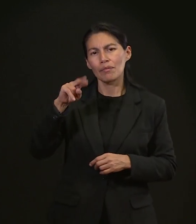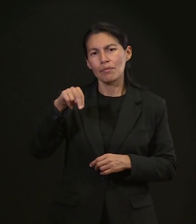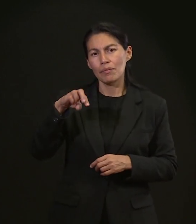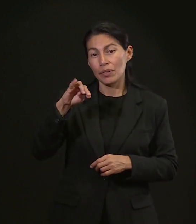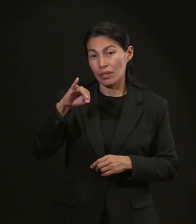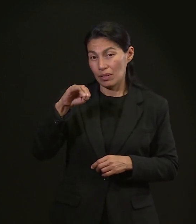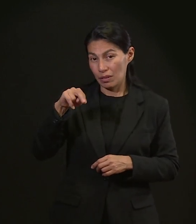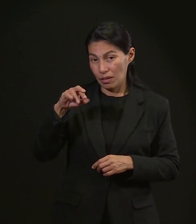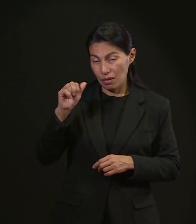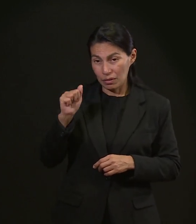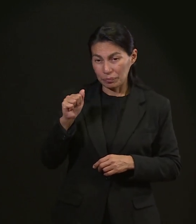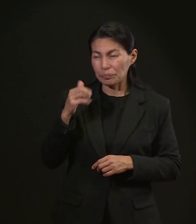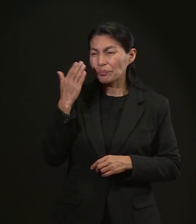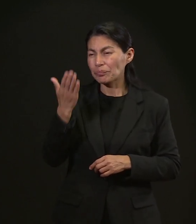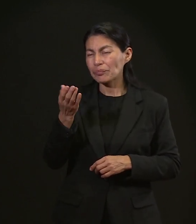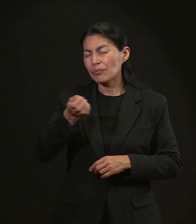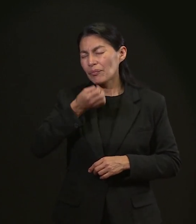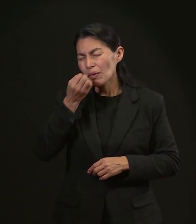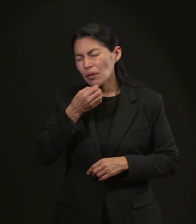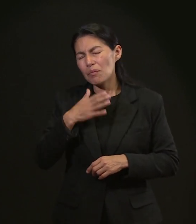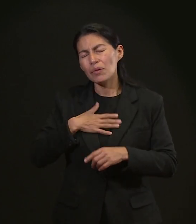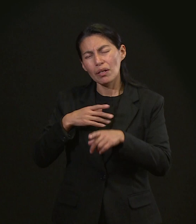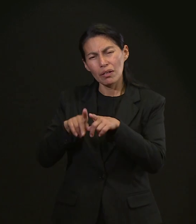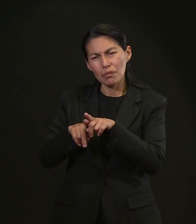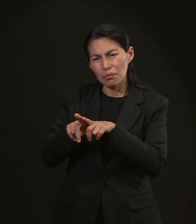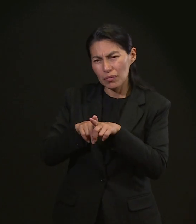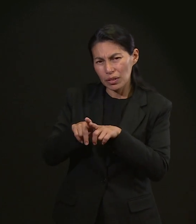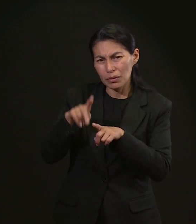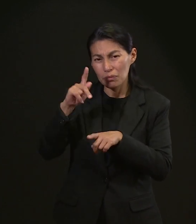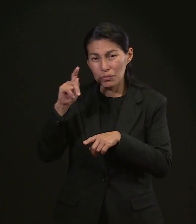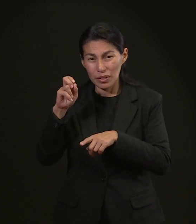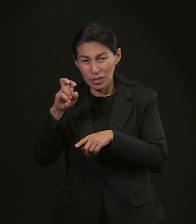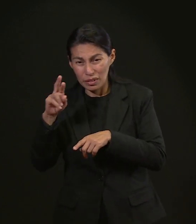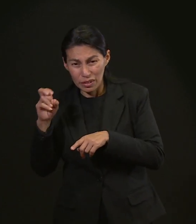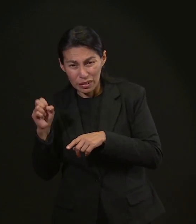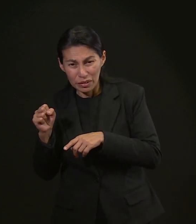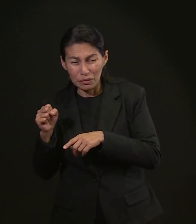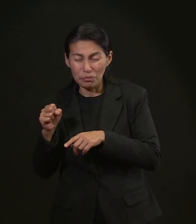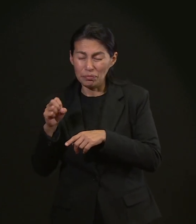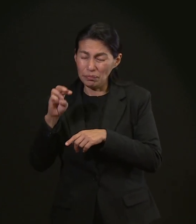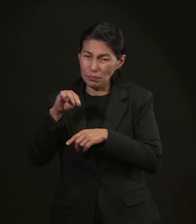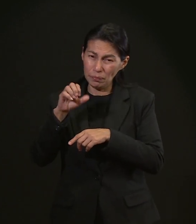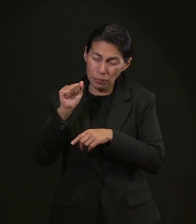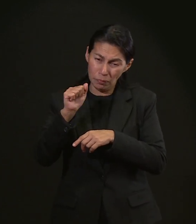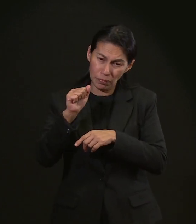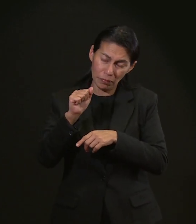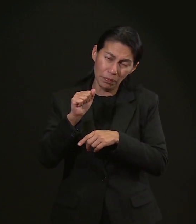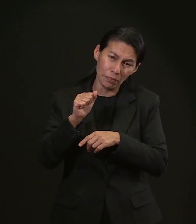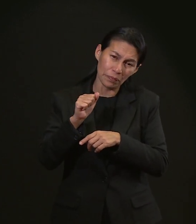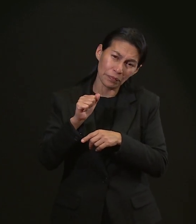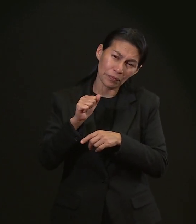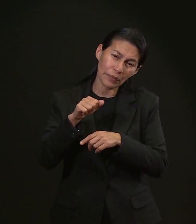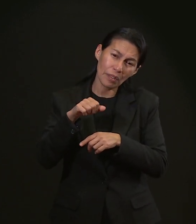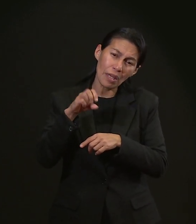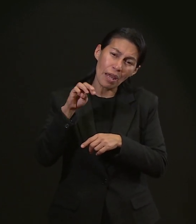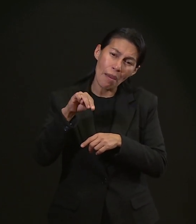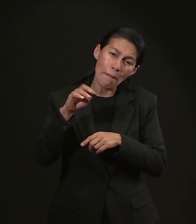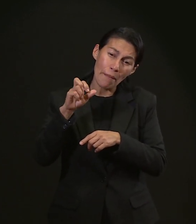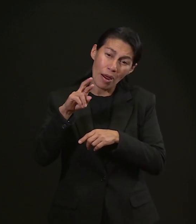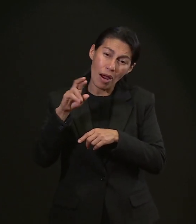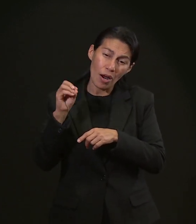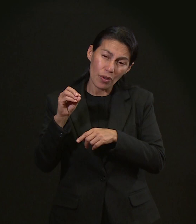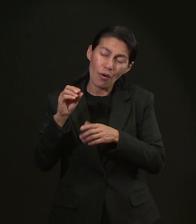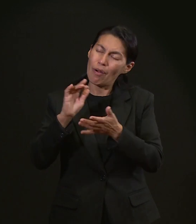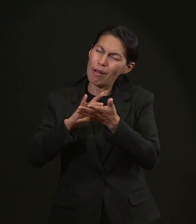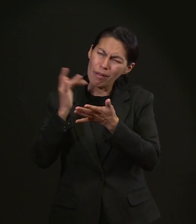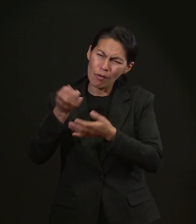mi hermano reyes pérez que está muy enfermo muchas gracias por haber orado por por mi hermano mario ya descansa en